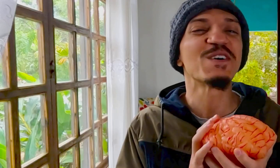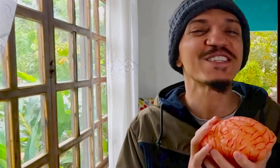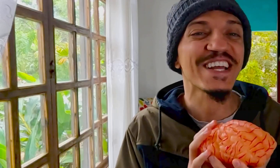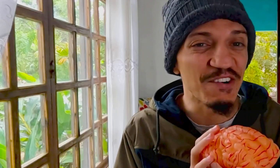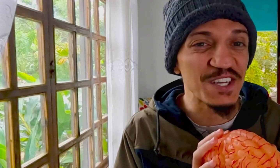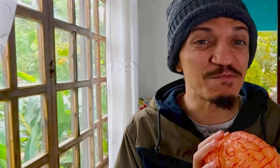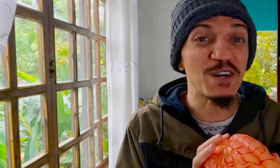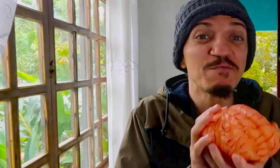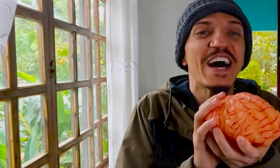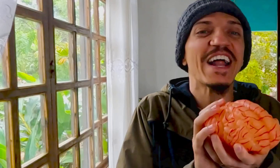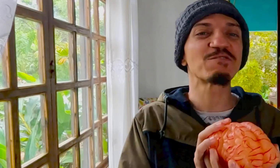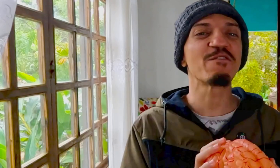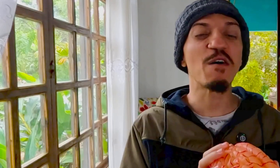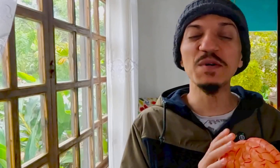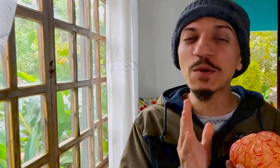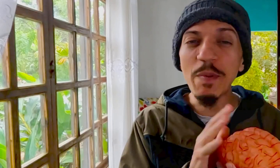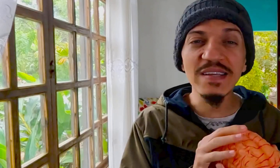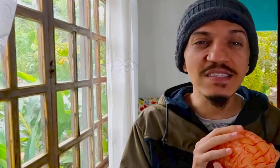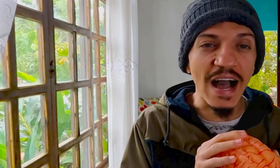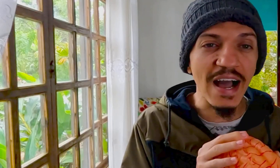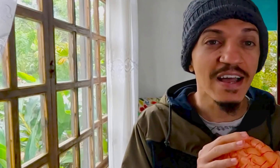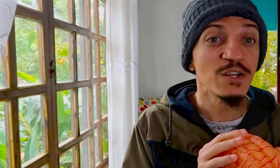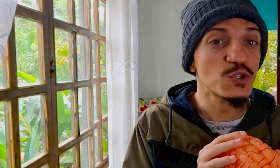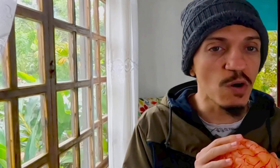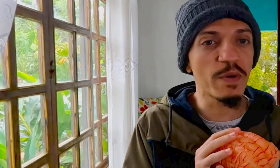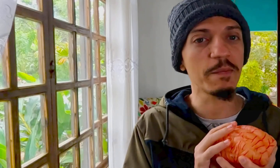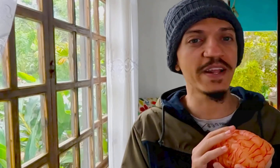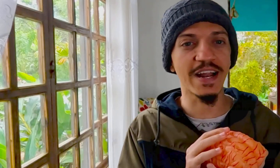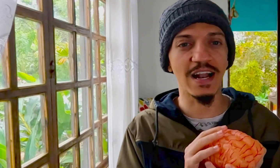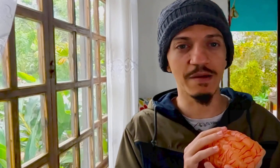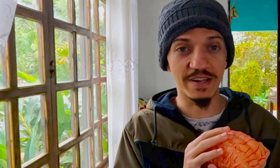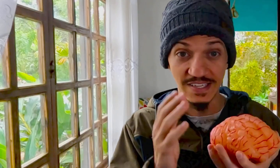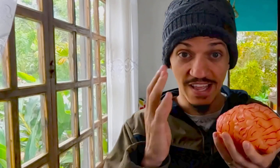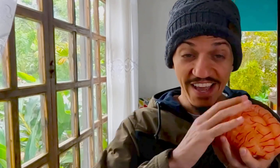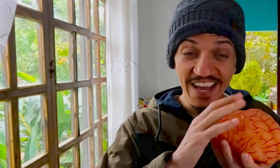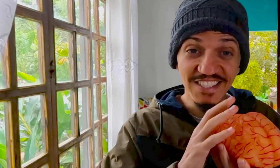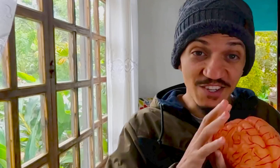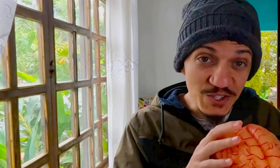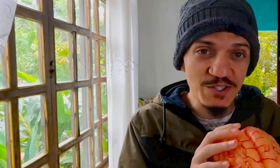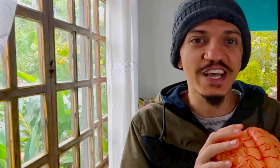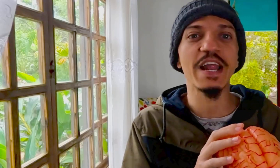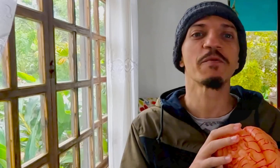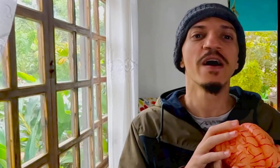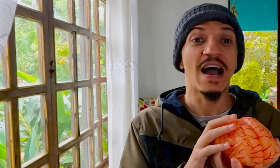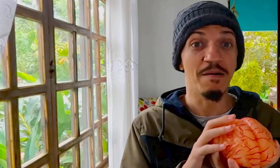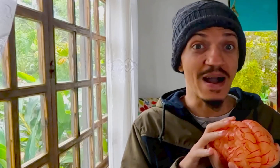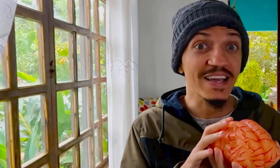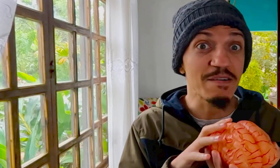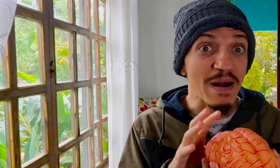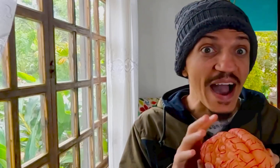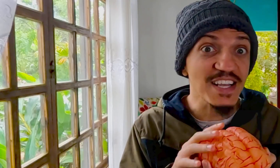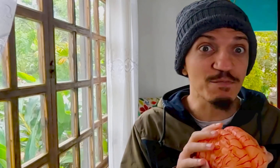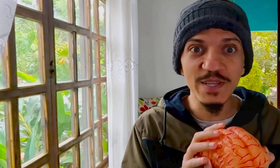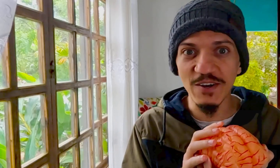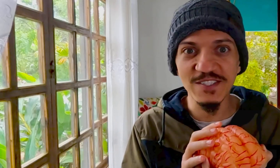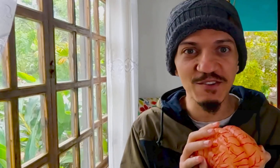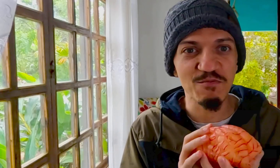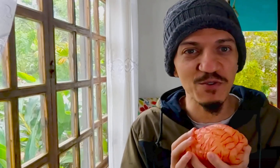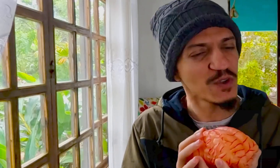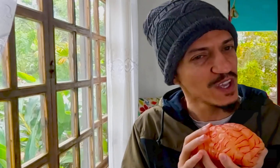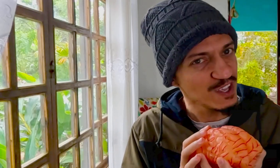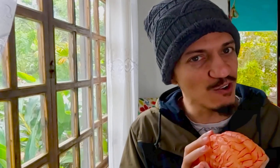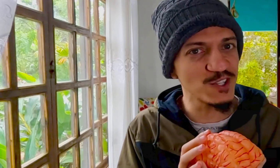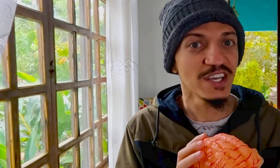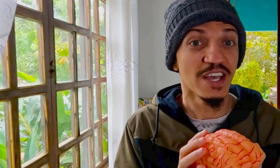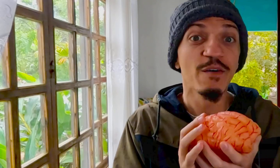O que eu vou te mostrar hoje pode mudar a sua forma de pensar sobre aprender a Libras. Este é o seu cérebro, a máquina mais poderosa do